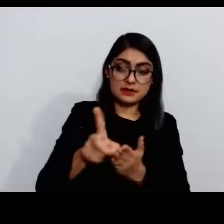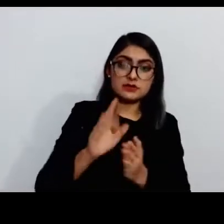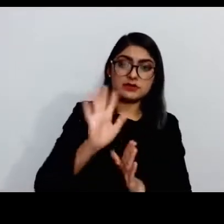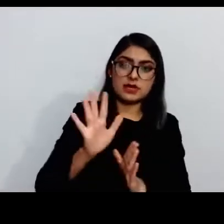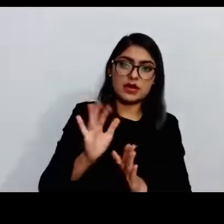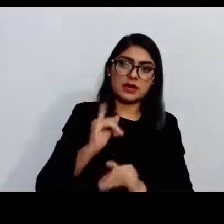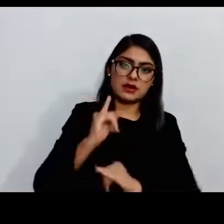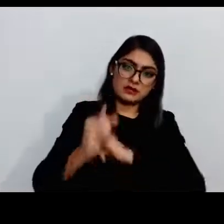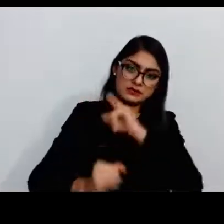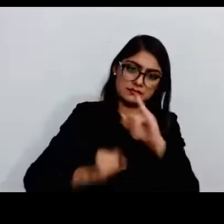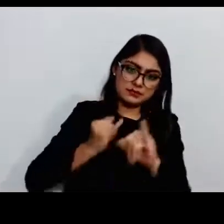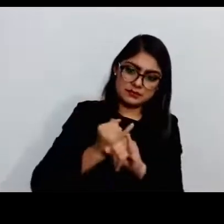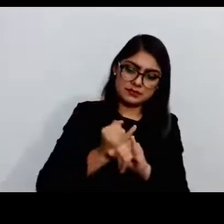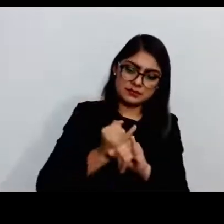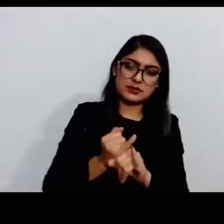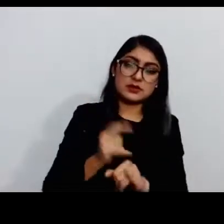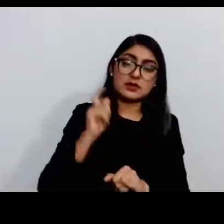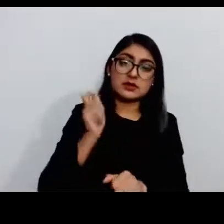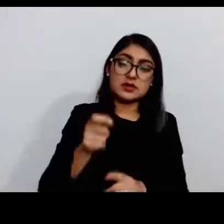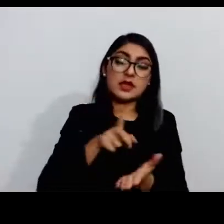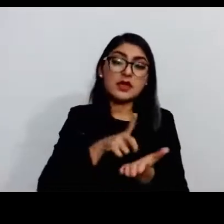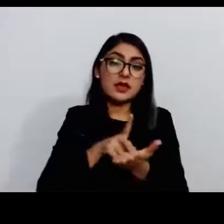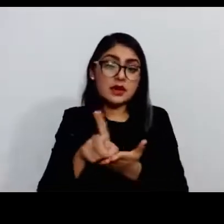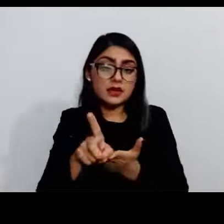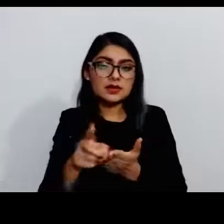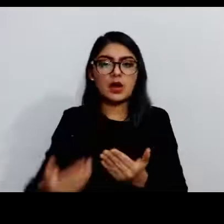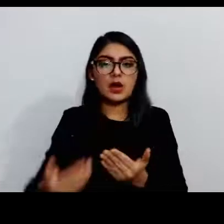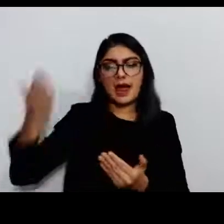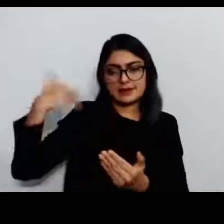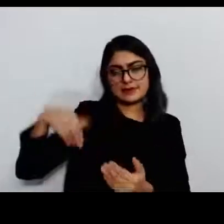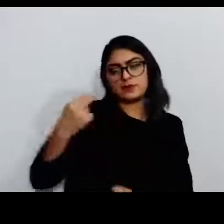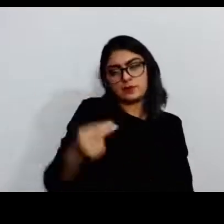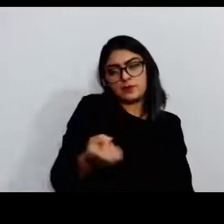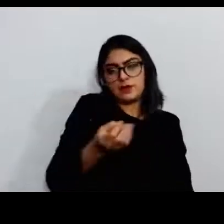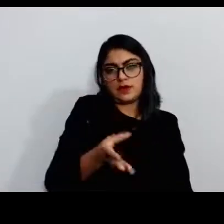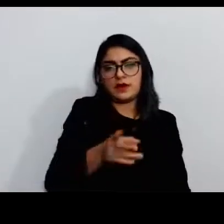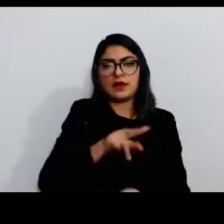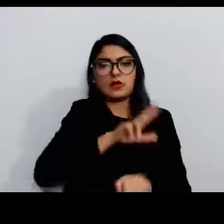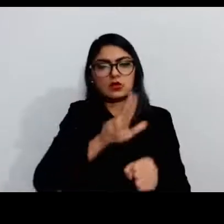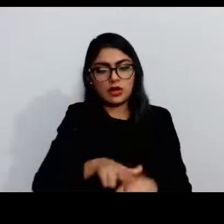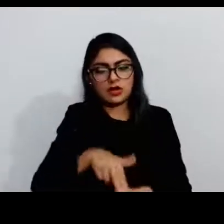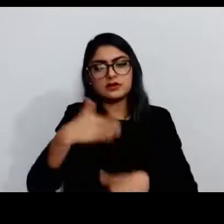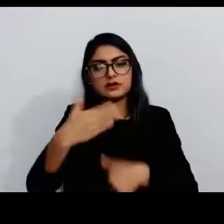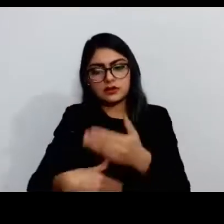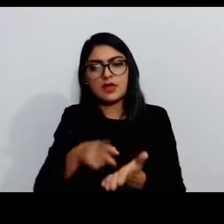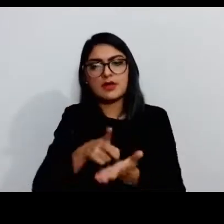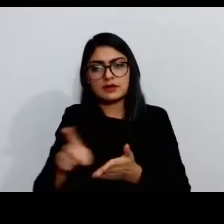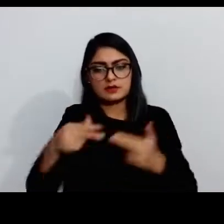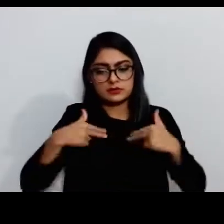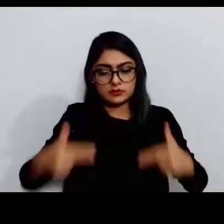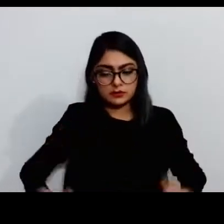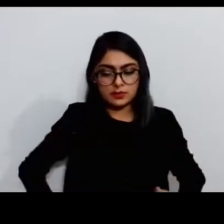decir, cómo los derechos antes naturales, ahora derechos humanos, se empiezan a